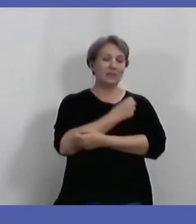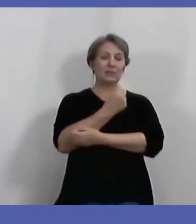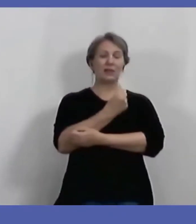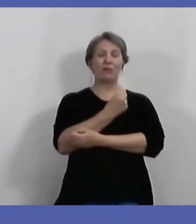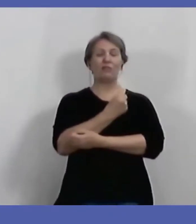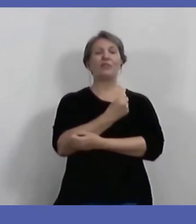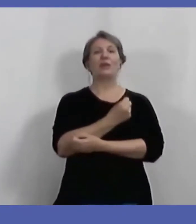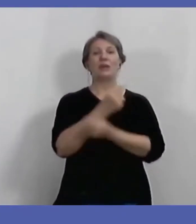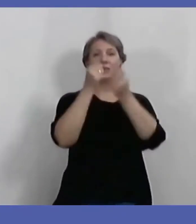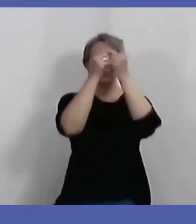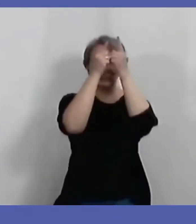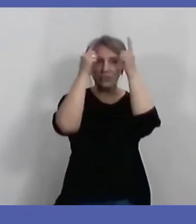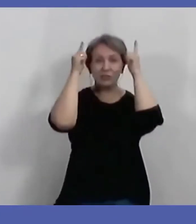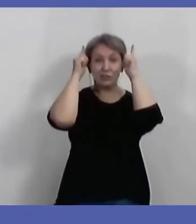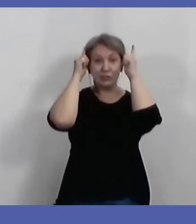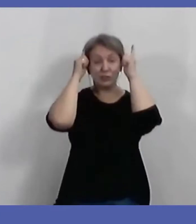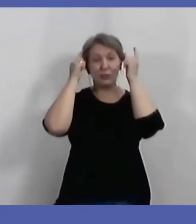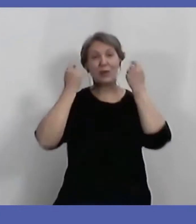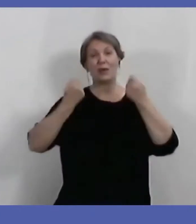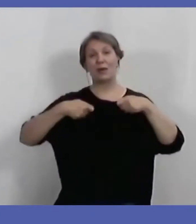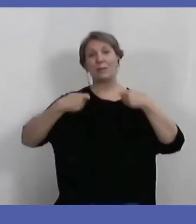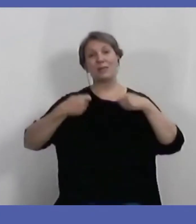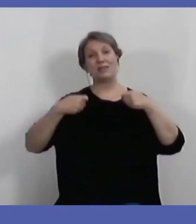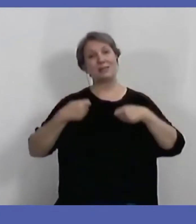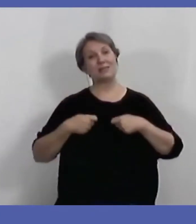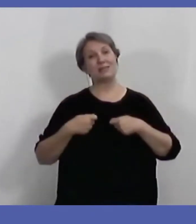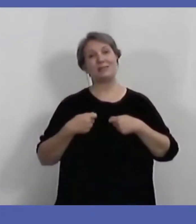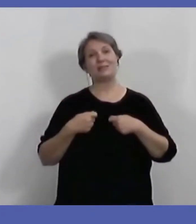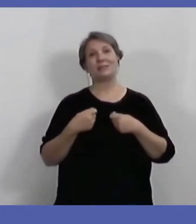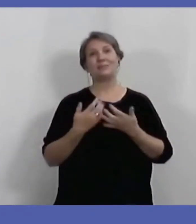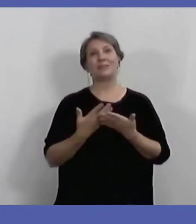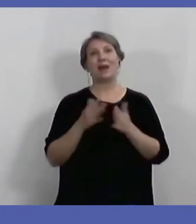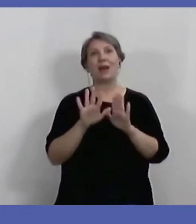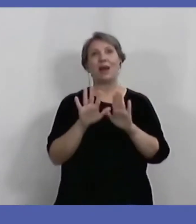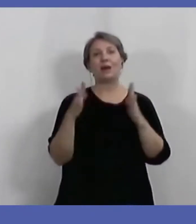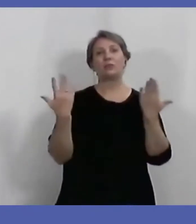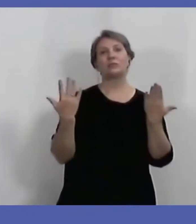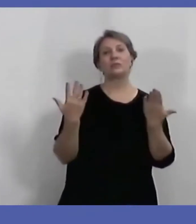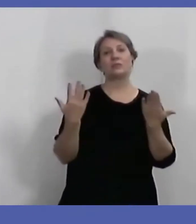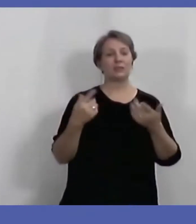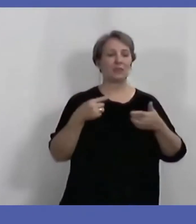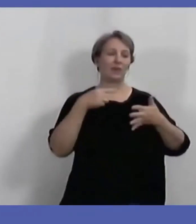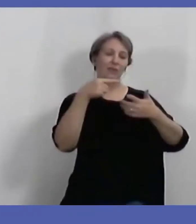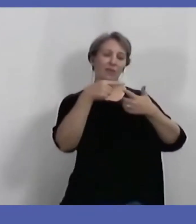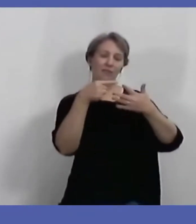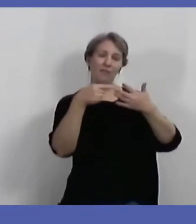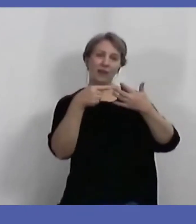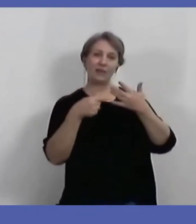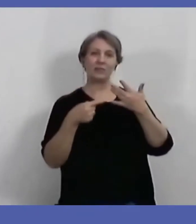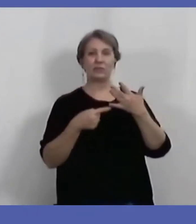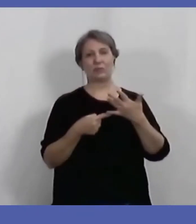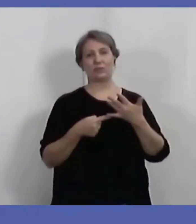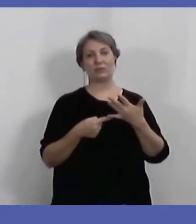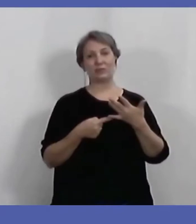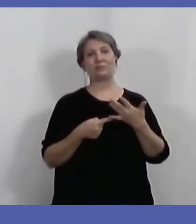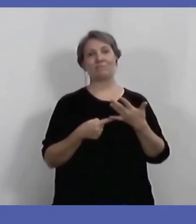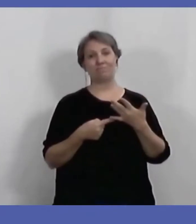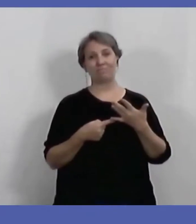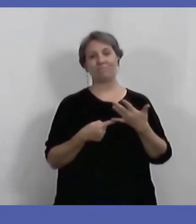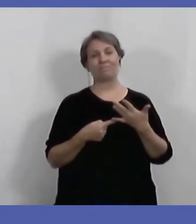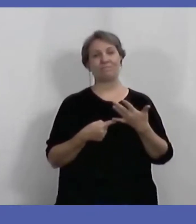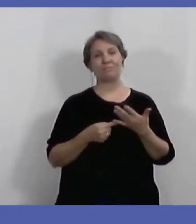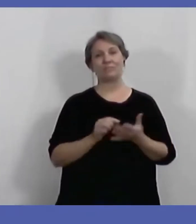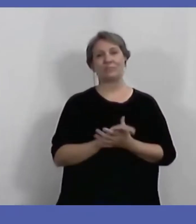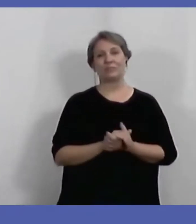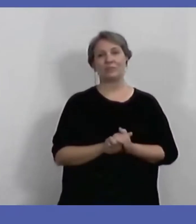que tudo isso seja possível. Então o Senhor disse que é necessário que ele